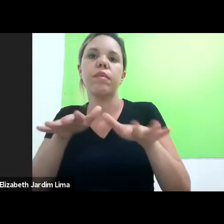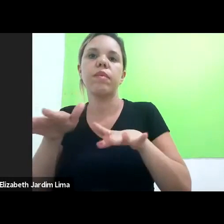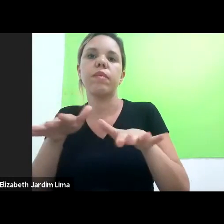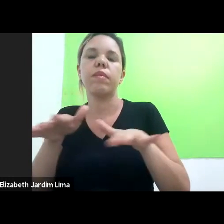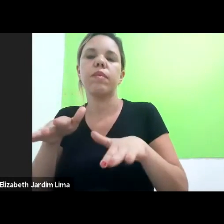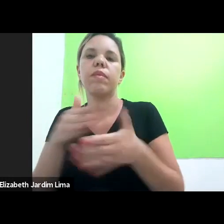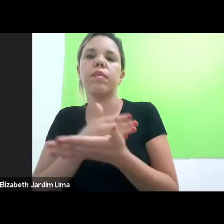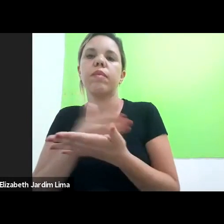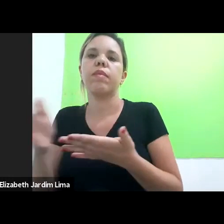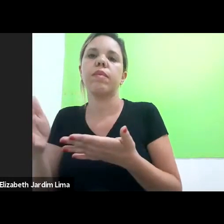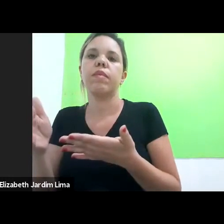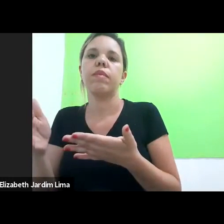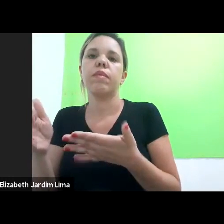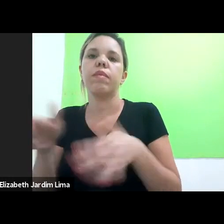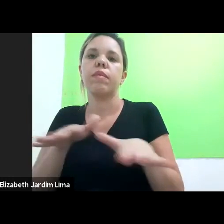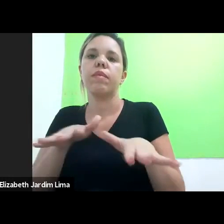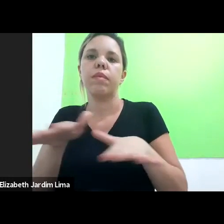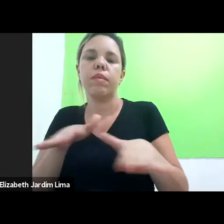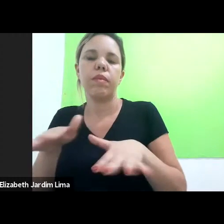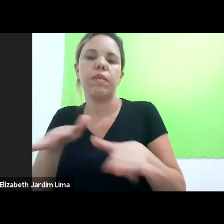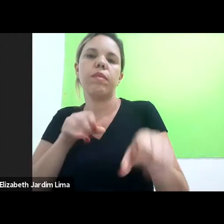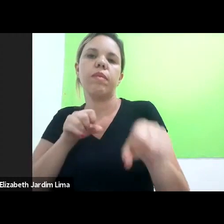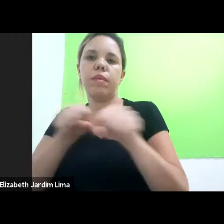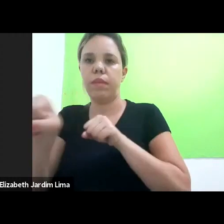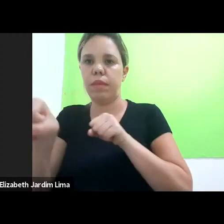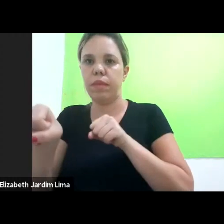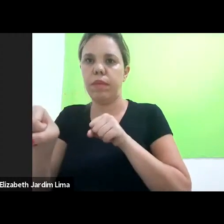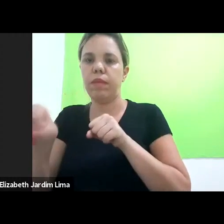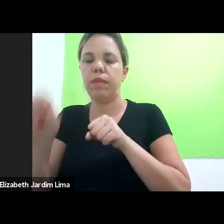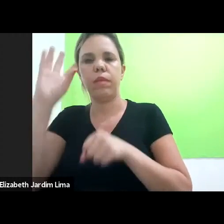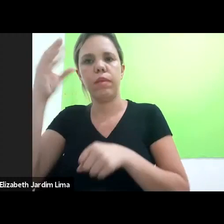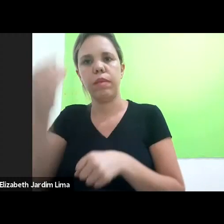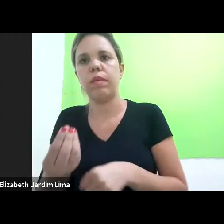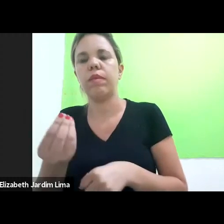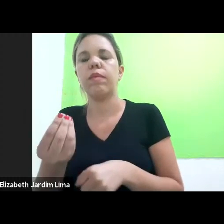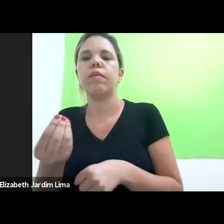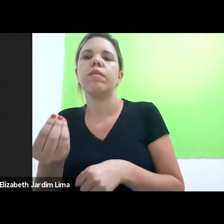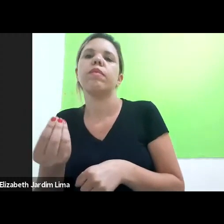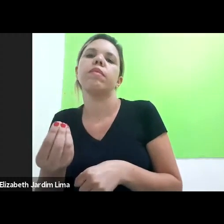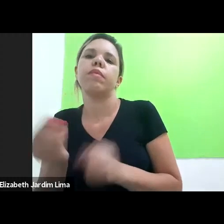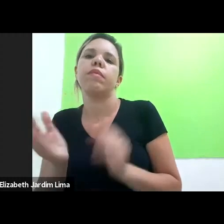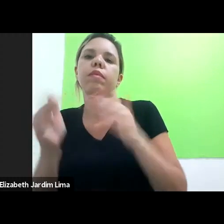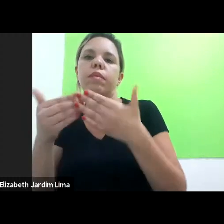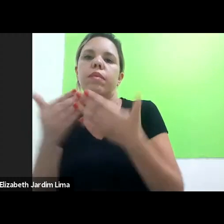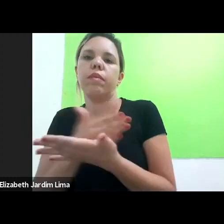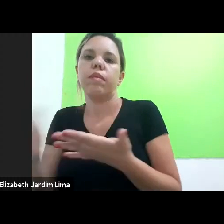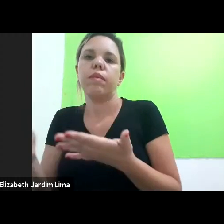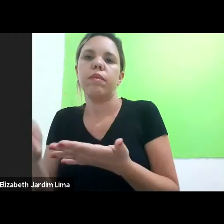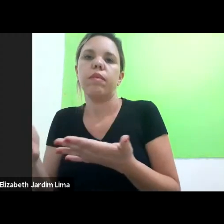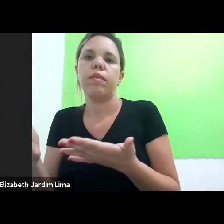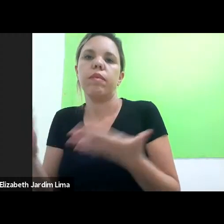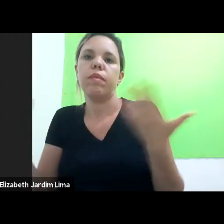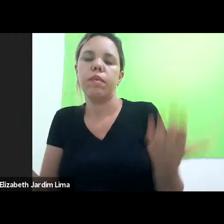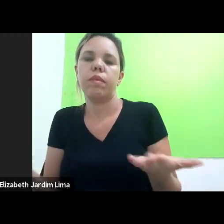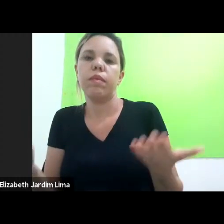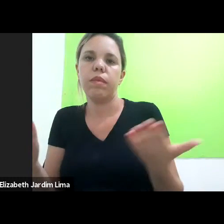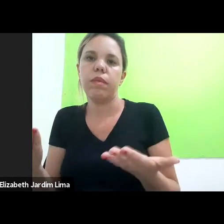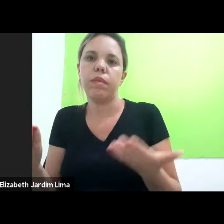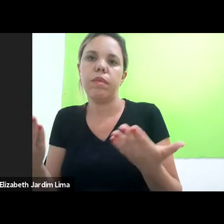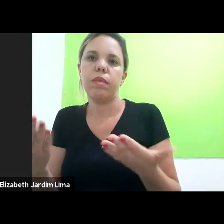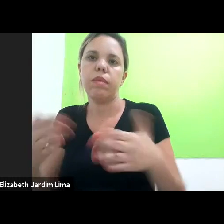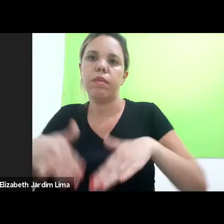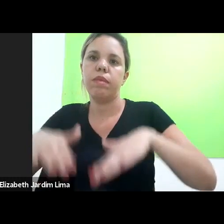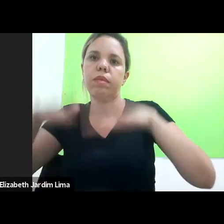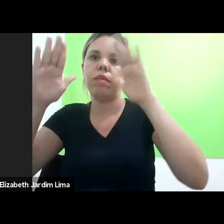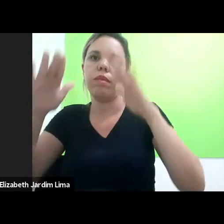começa no movimento de formação, de entender as violações que a gente sofre desde o início, então, desde o seu nascimento. Então, desde quando